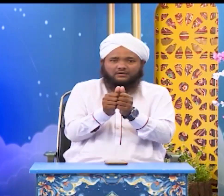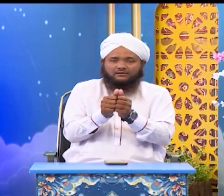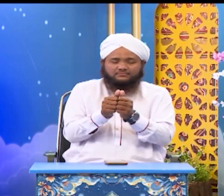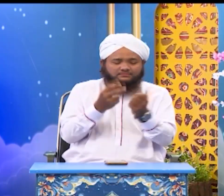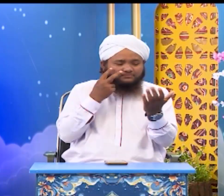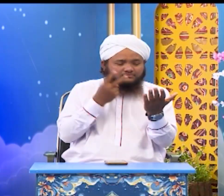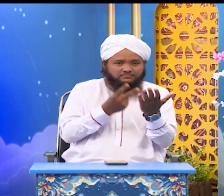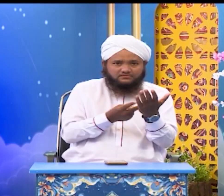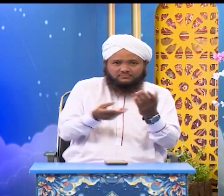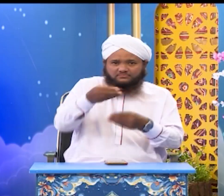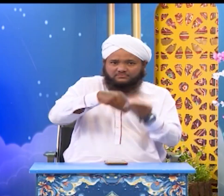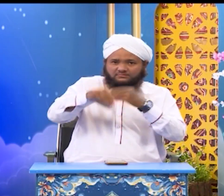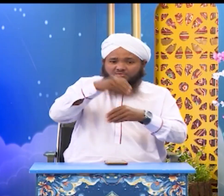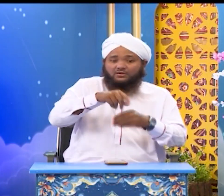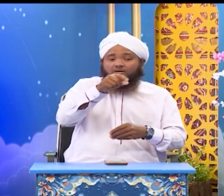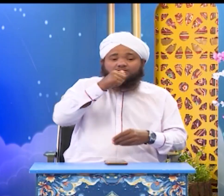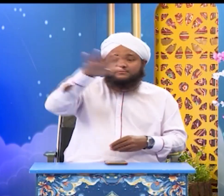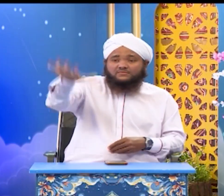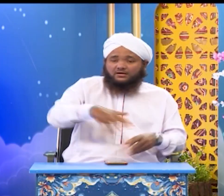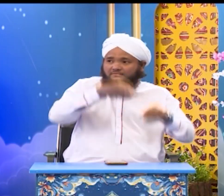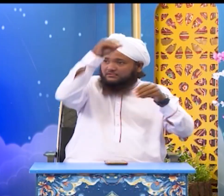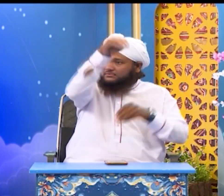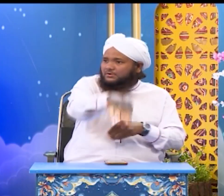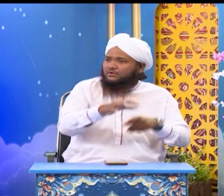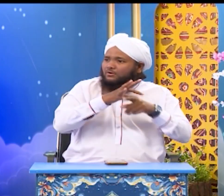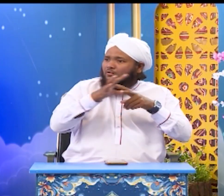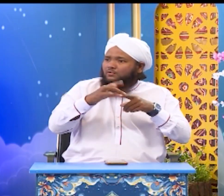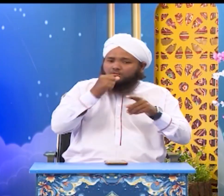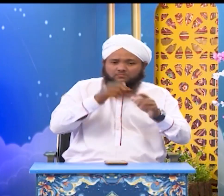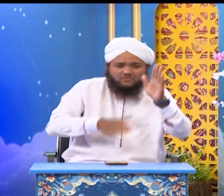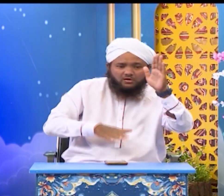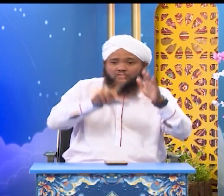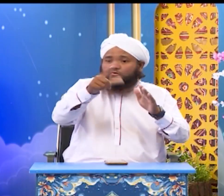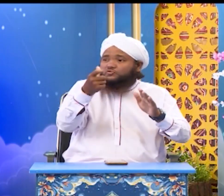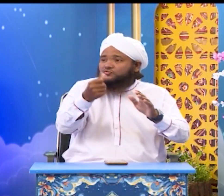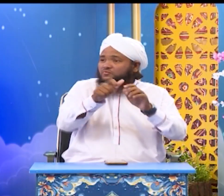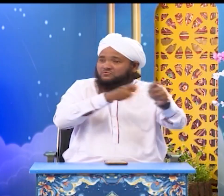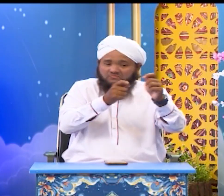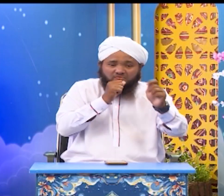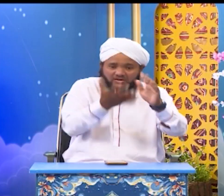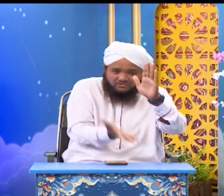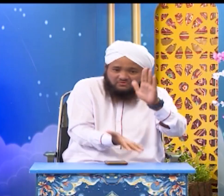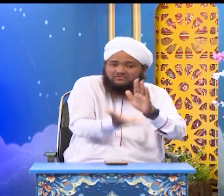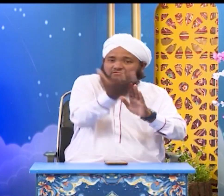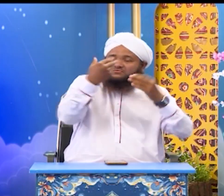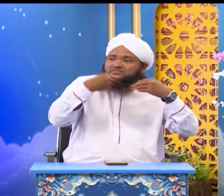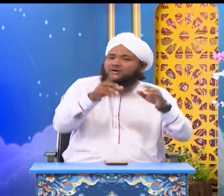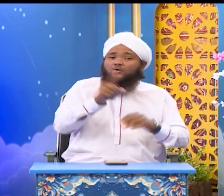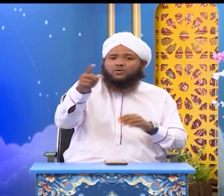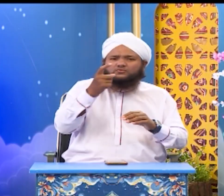نے یہ رکا دریائے نیل میں ڈالا۔ ایک رات میں 16 گز پانی بڑھ گیا، اور یہ رسم مصر سے بالکل ختم